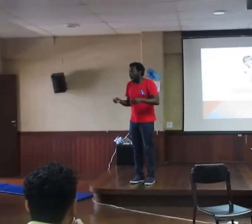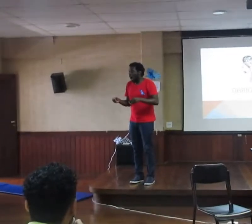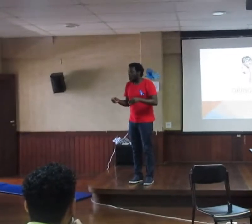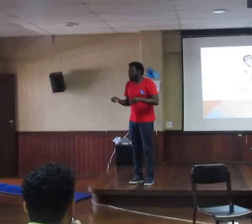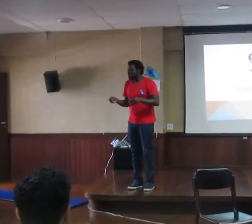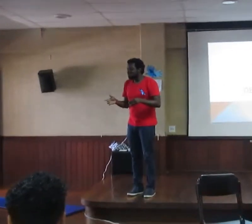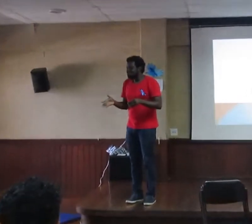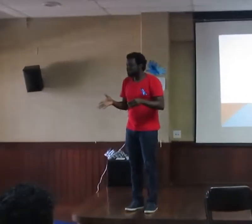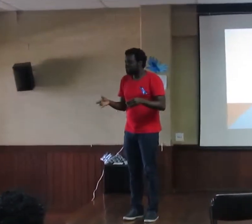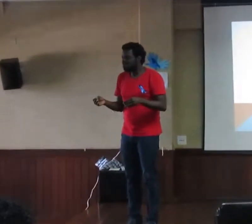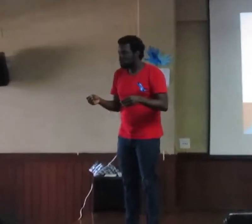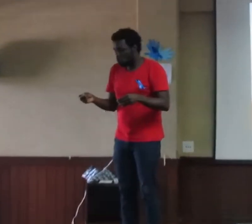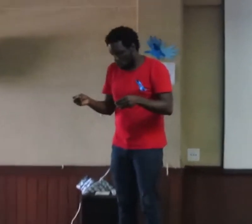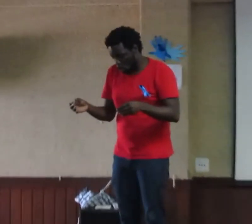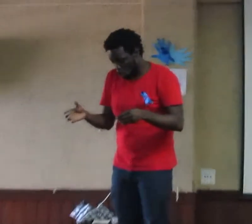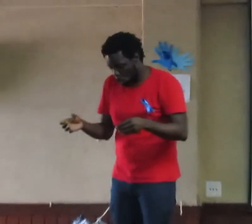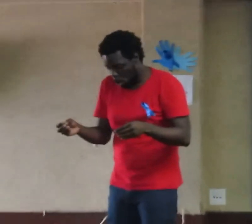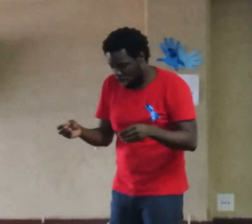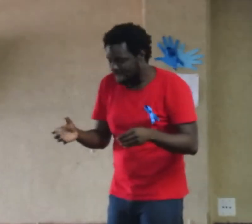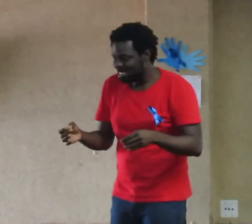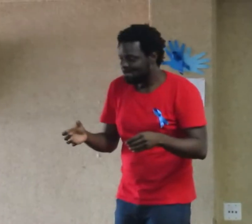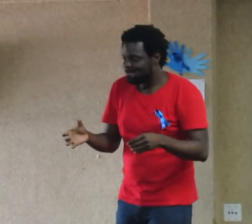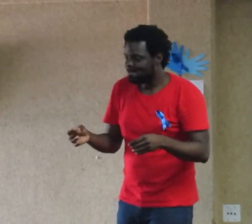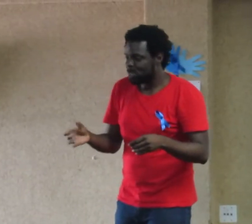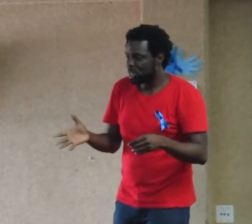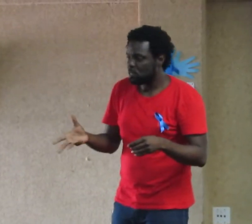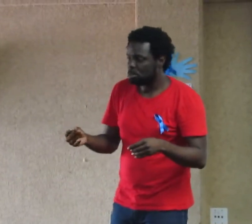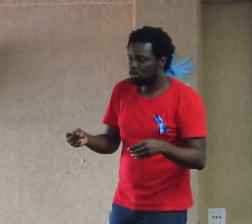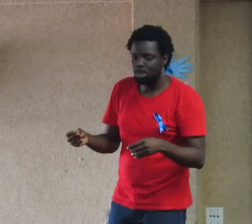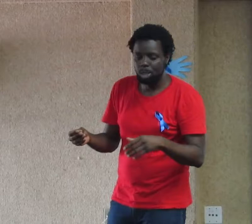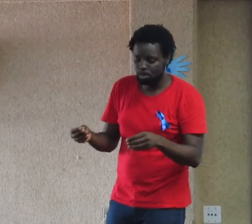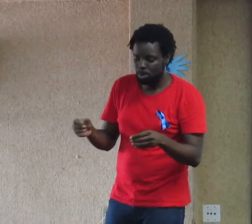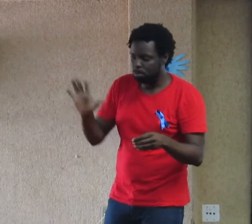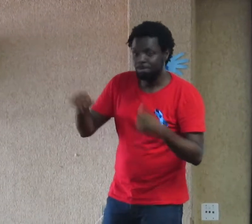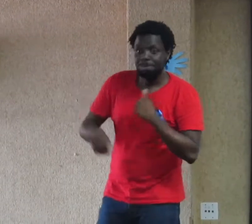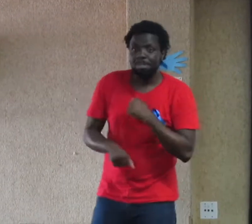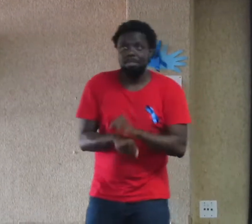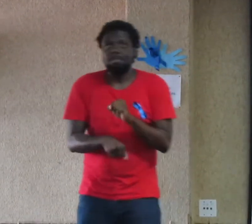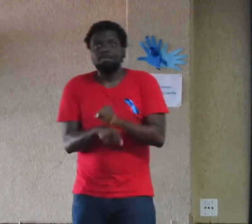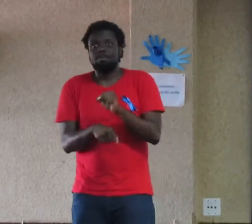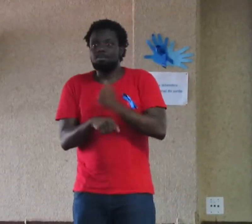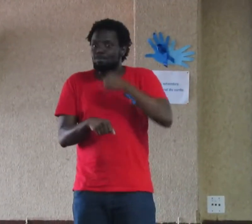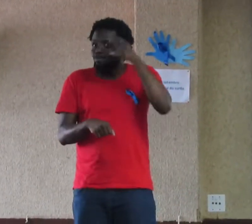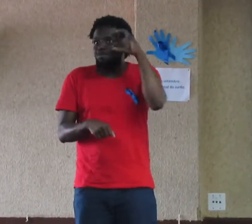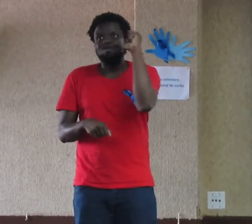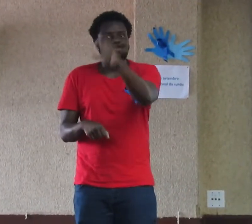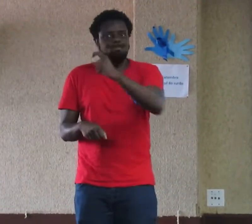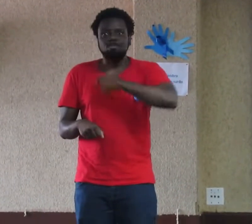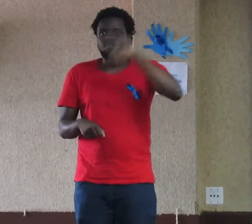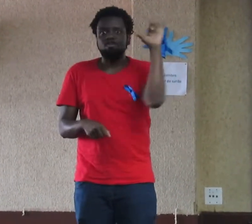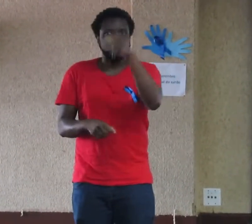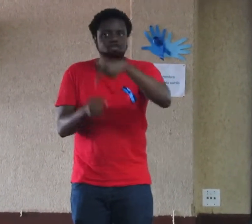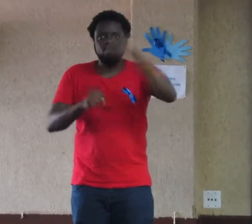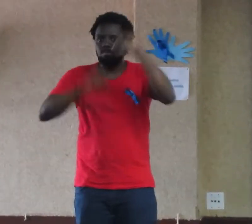E aí, quando o patrão viu que era, no meu currículo, que eu era surdo, ele começou a ficar assim, um